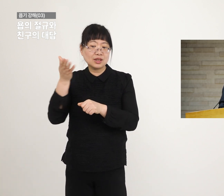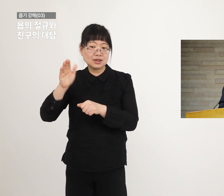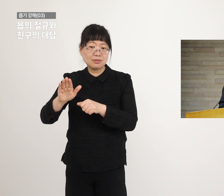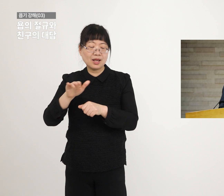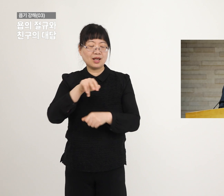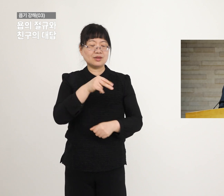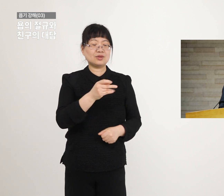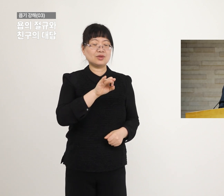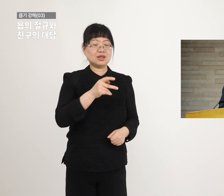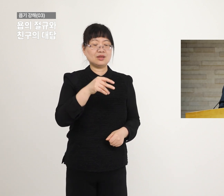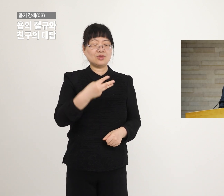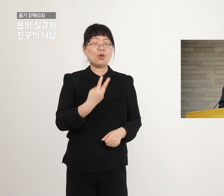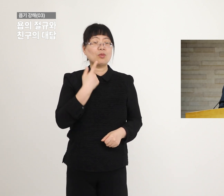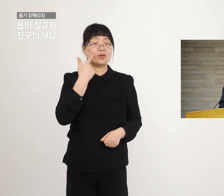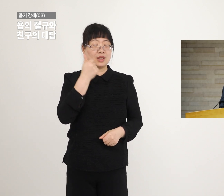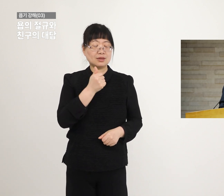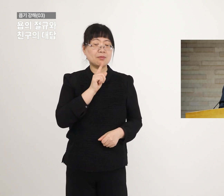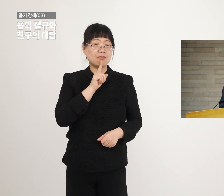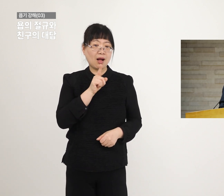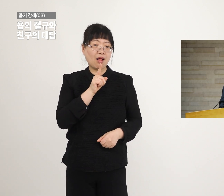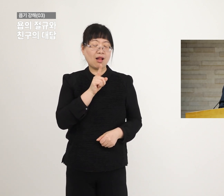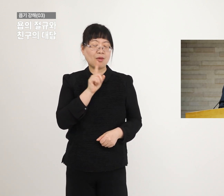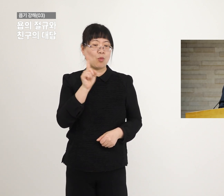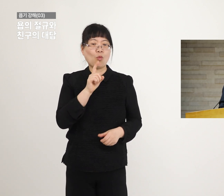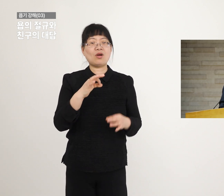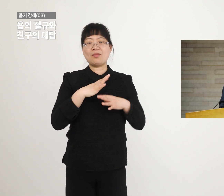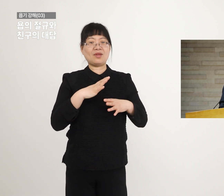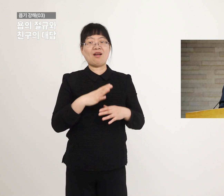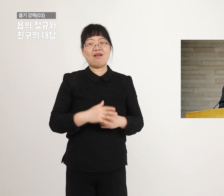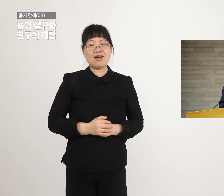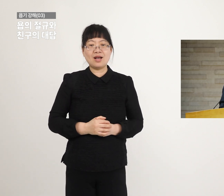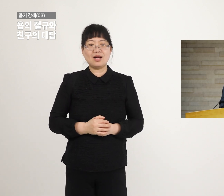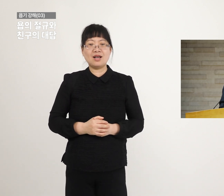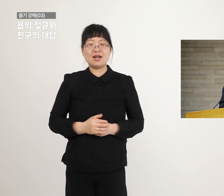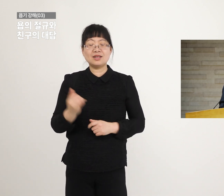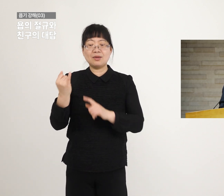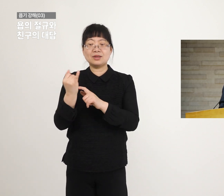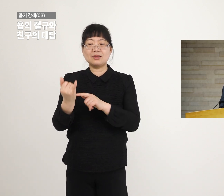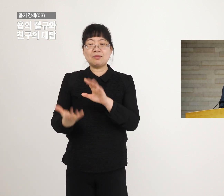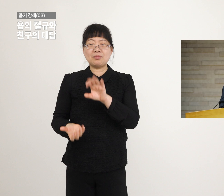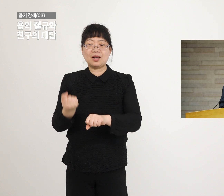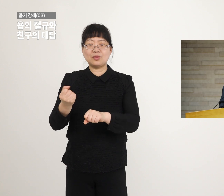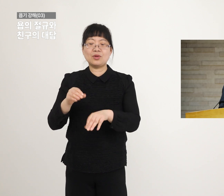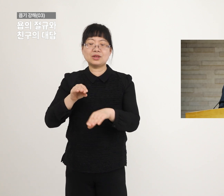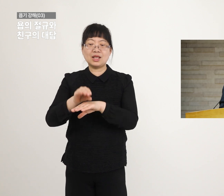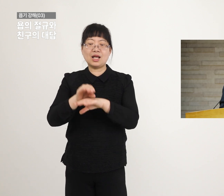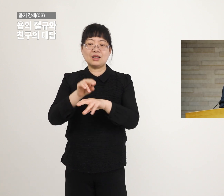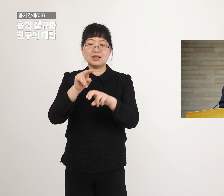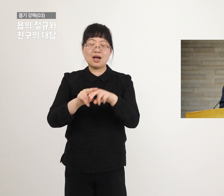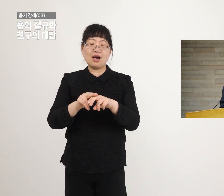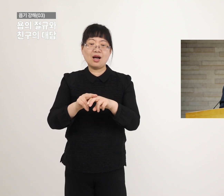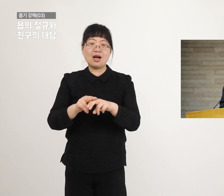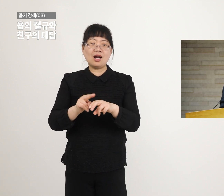해요. 자매님, 지금 바로 차를 타고 아무도 없는 벌판으로